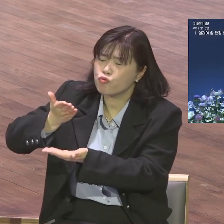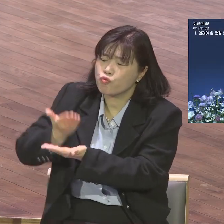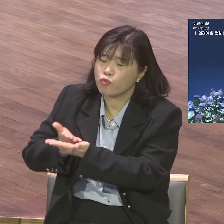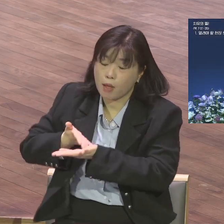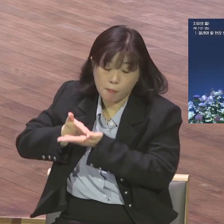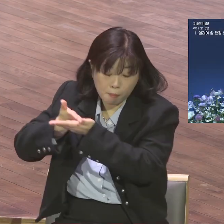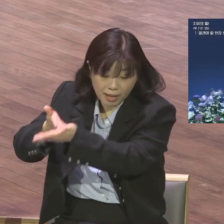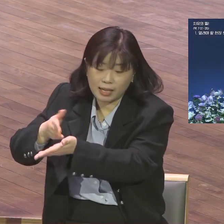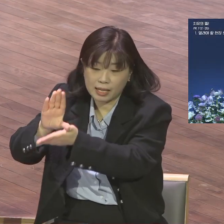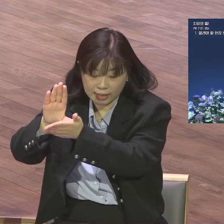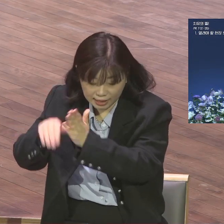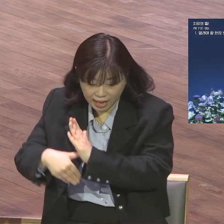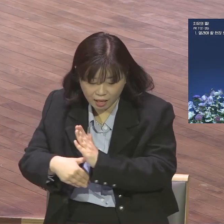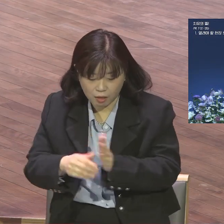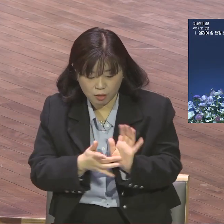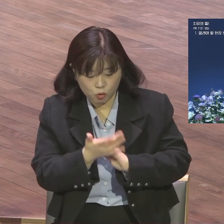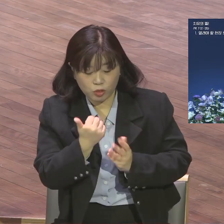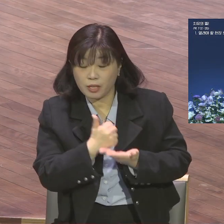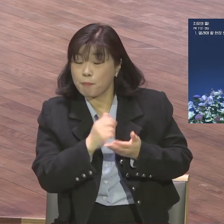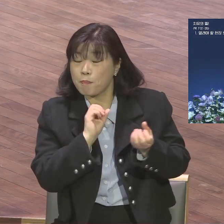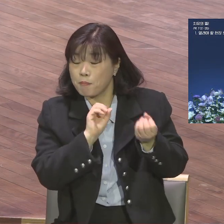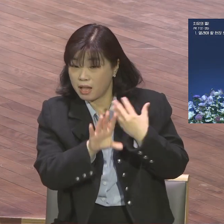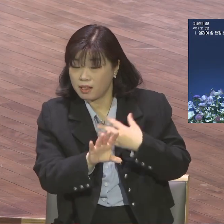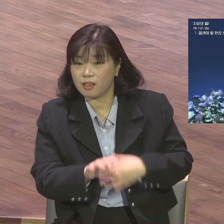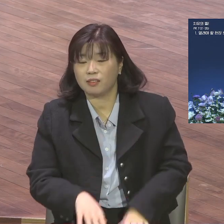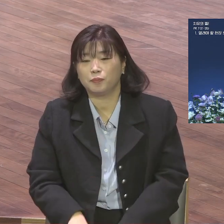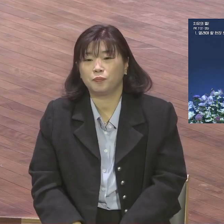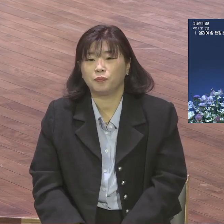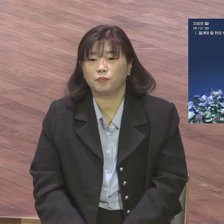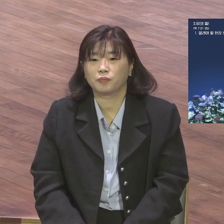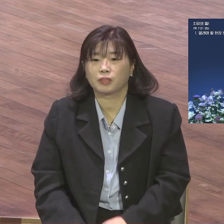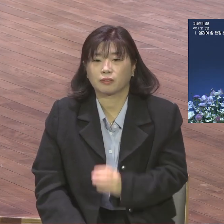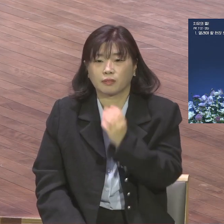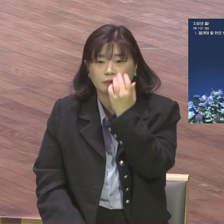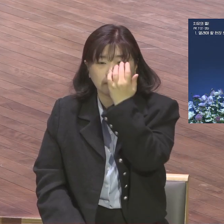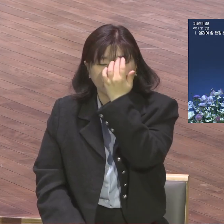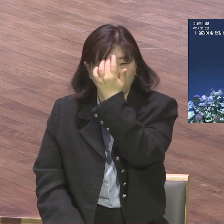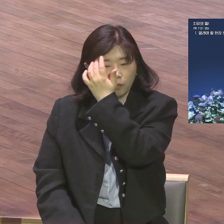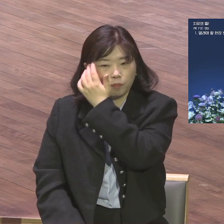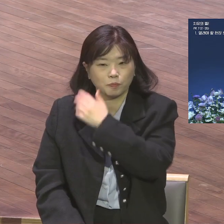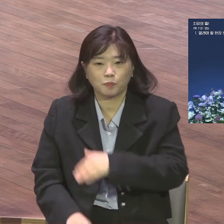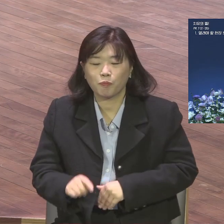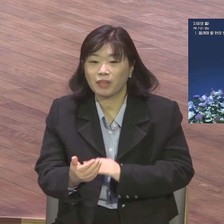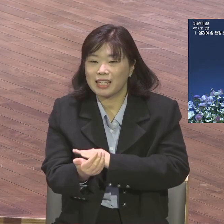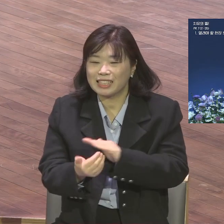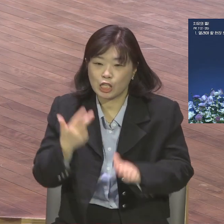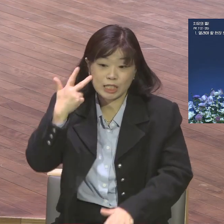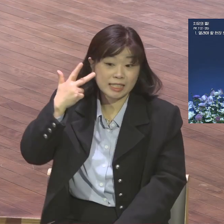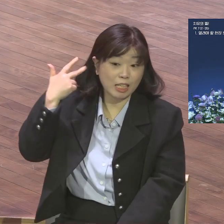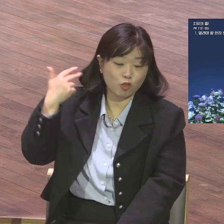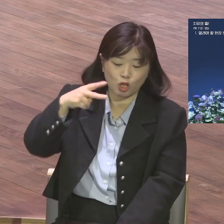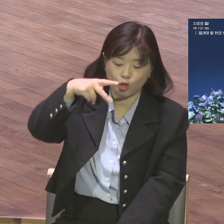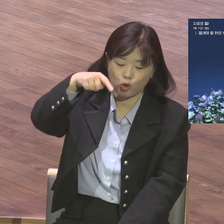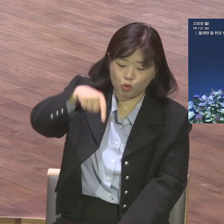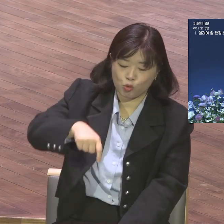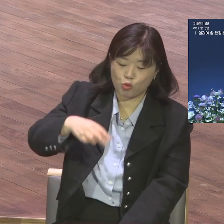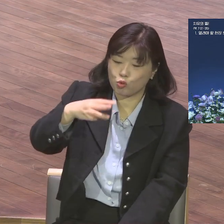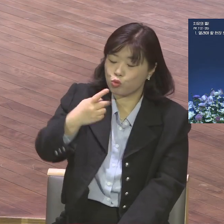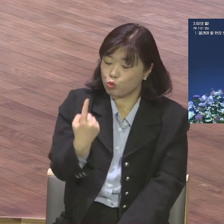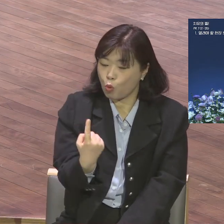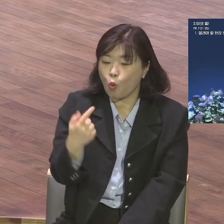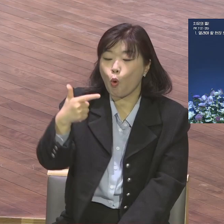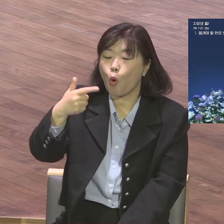말 정말 못 말리는 믿음이었죠. 수르보니 여인. 얼쑤이다마는